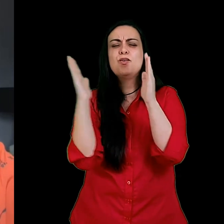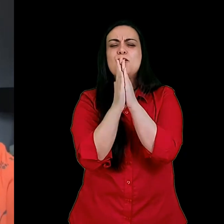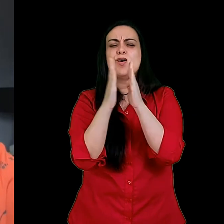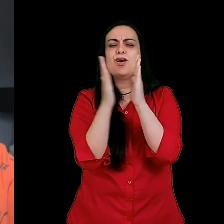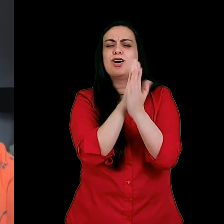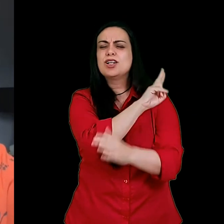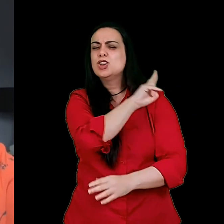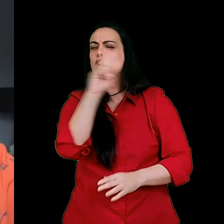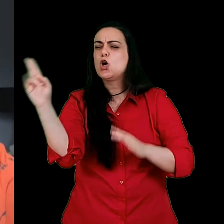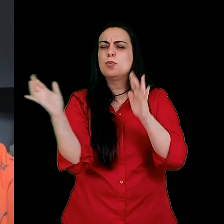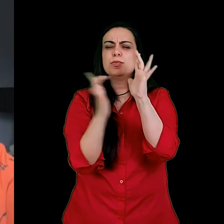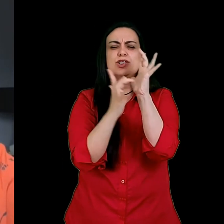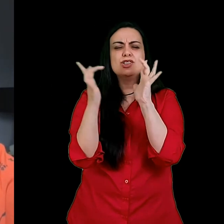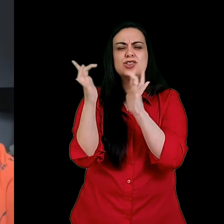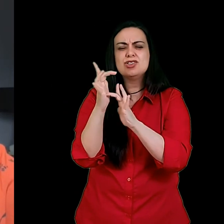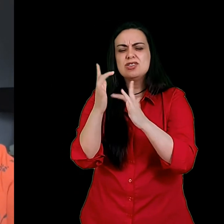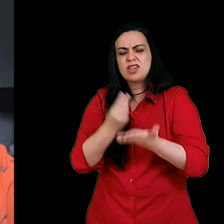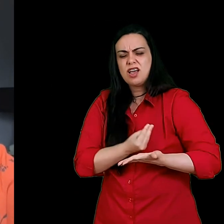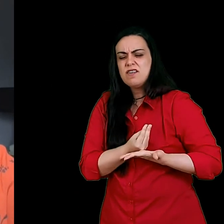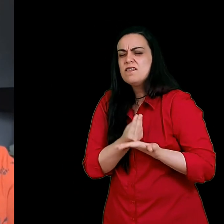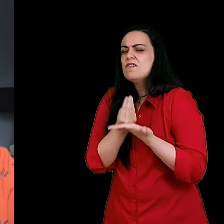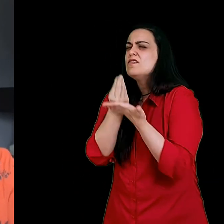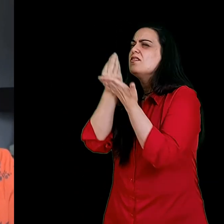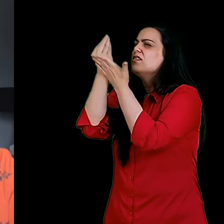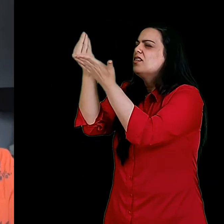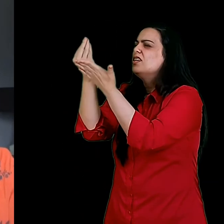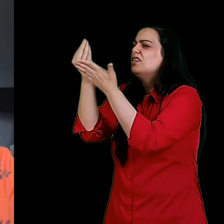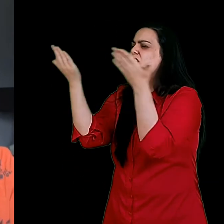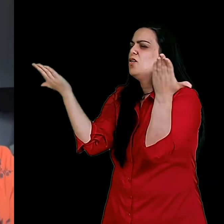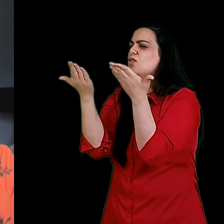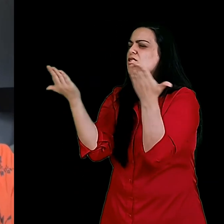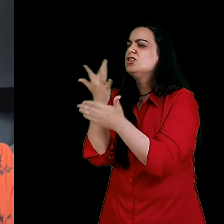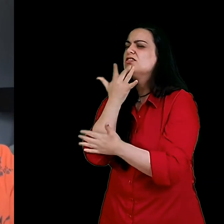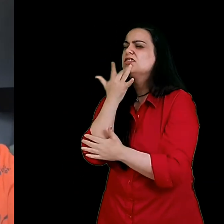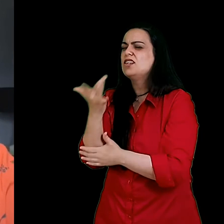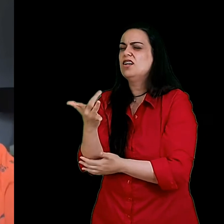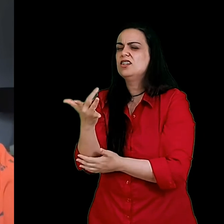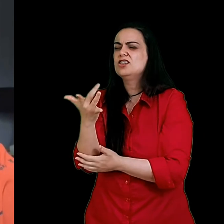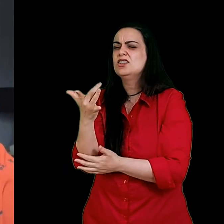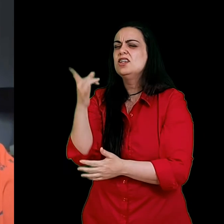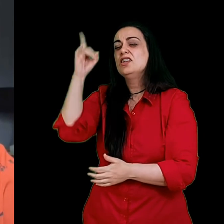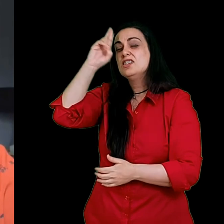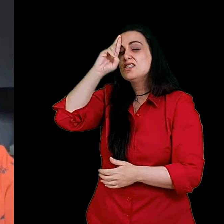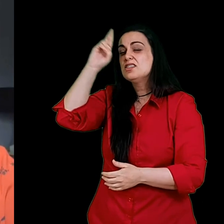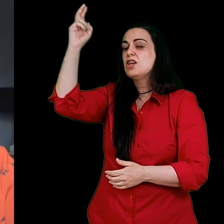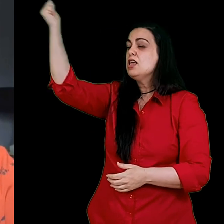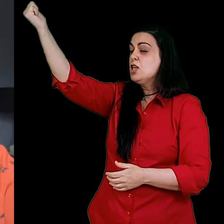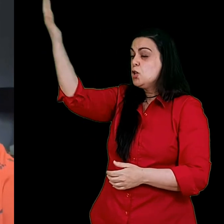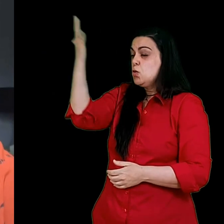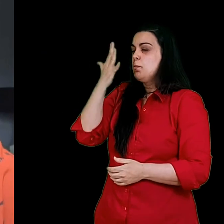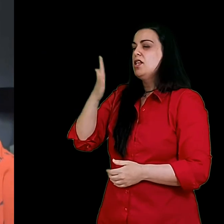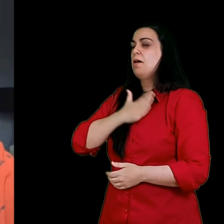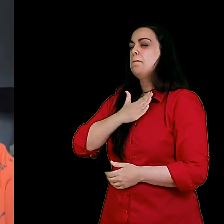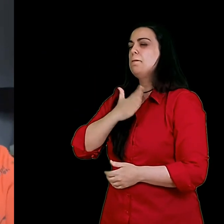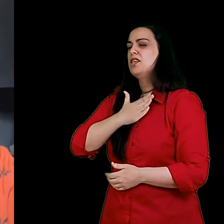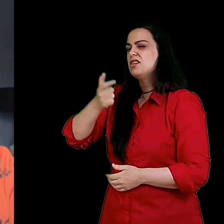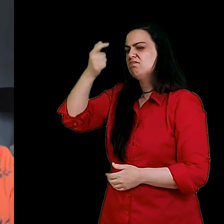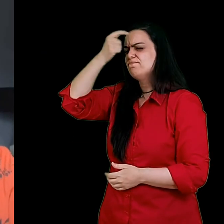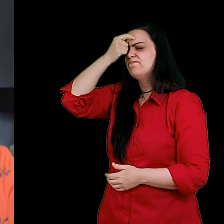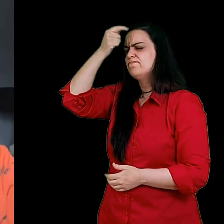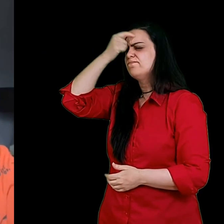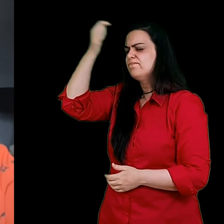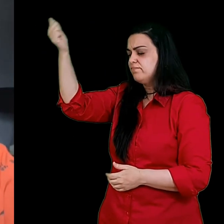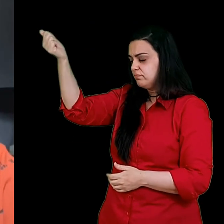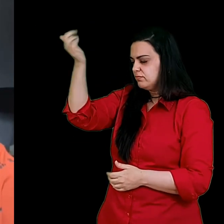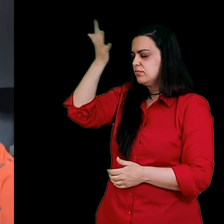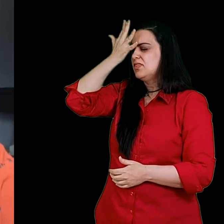te entrego a minha vida na tarde deste dia. Para que o Senhor ilumine a minha mente,